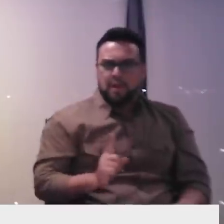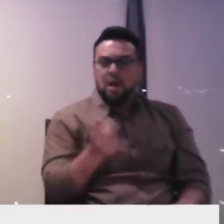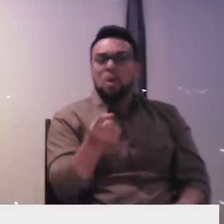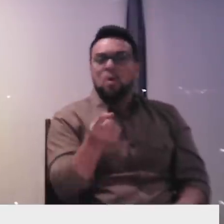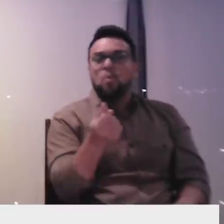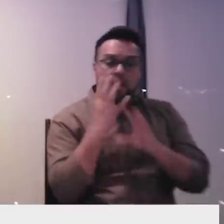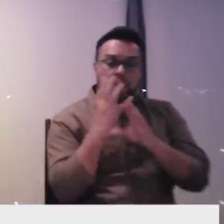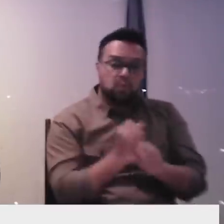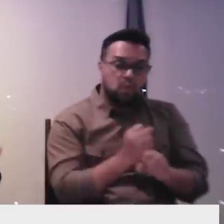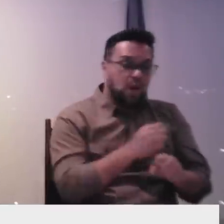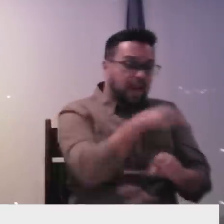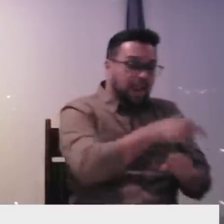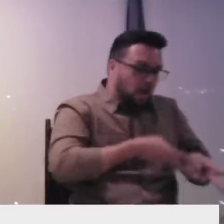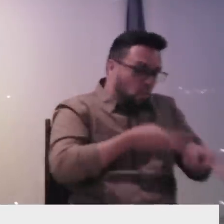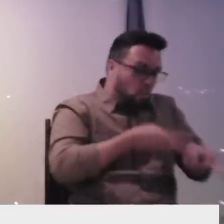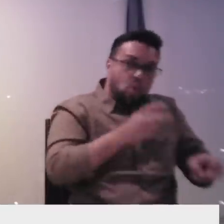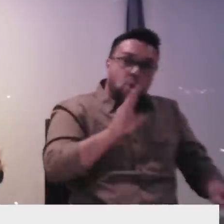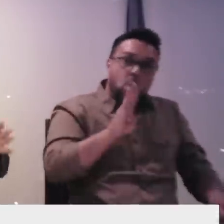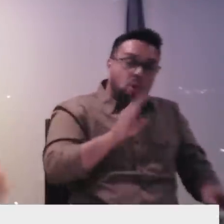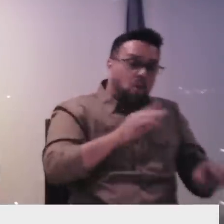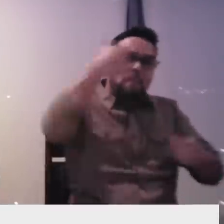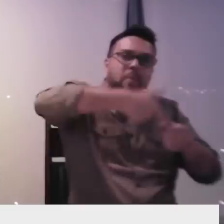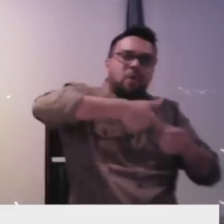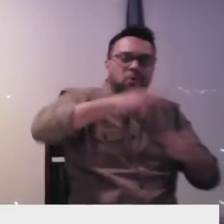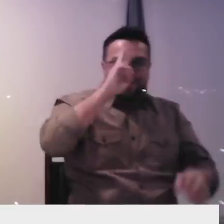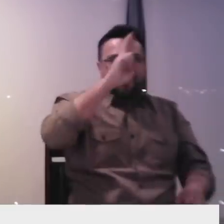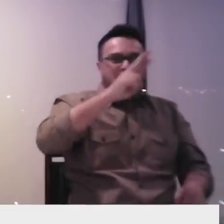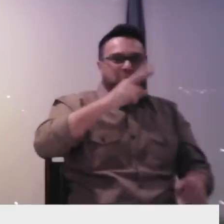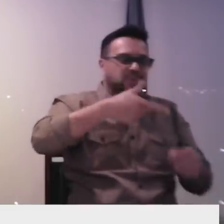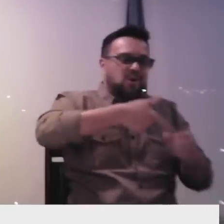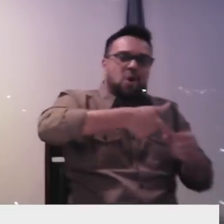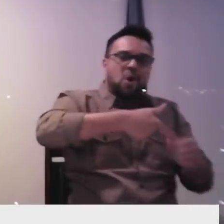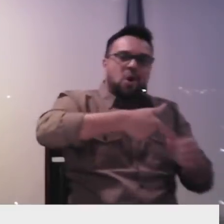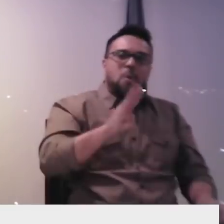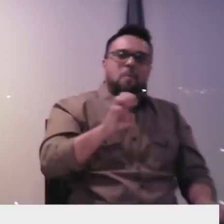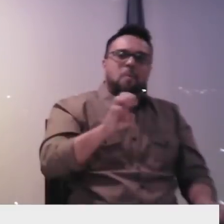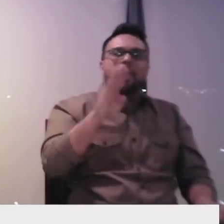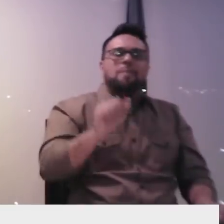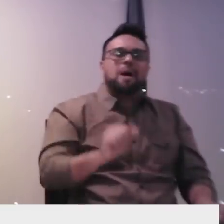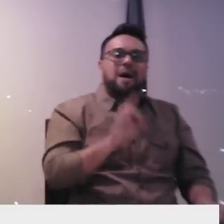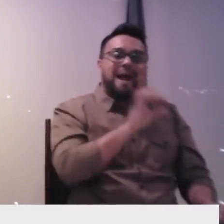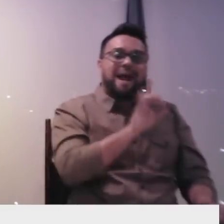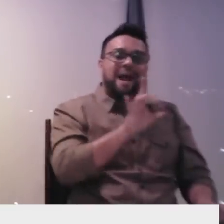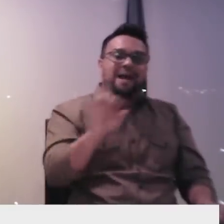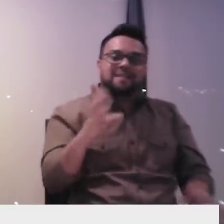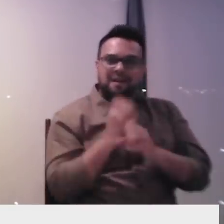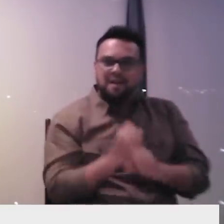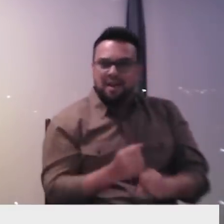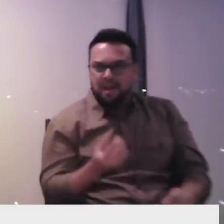Quanto lá na bomba, o cara que está ali na bomba de combustível, né, o dono do posto, está ganhando cada litro de combustível que bateu o tanque? É muito ou não